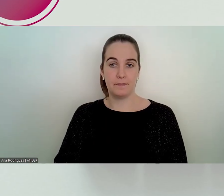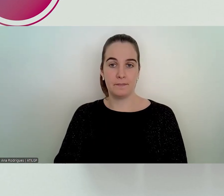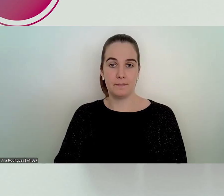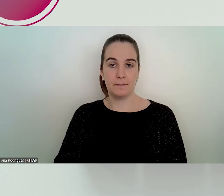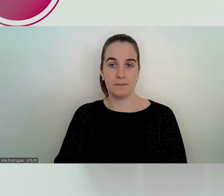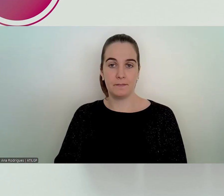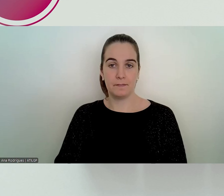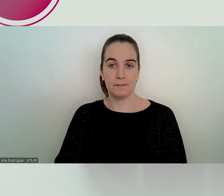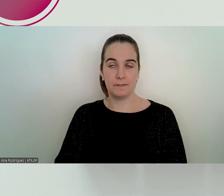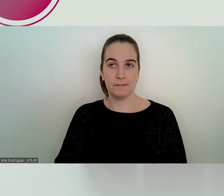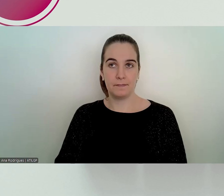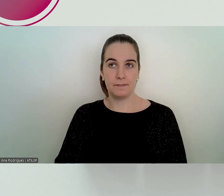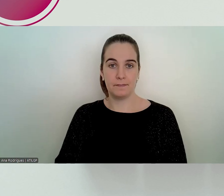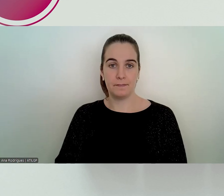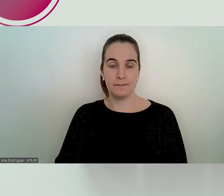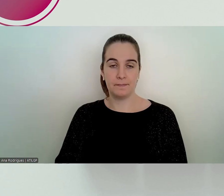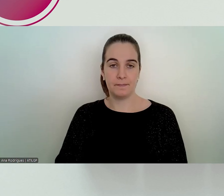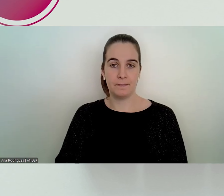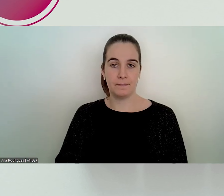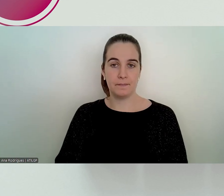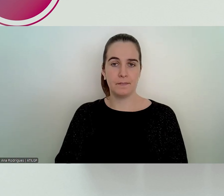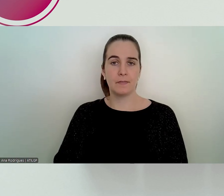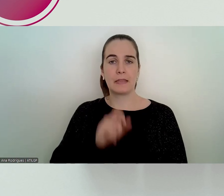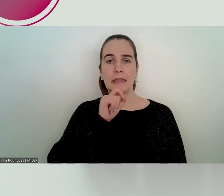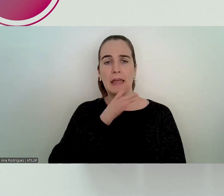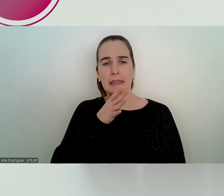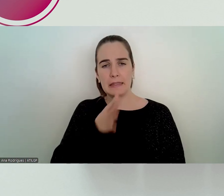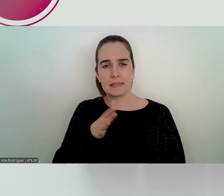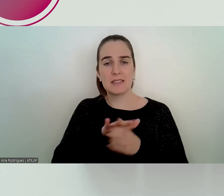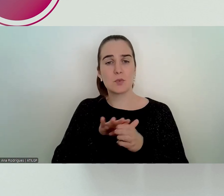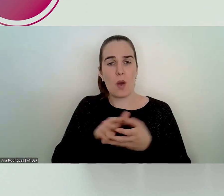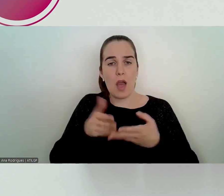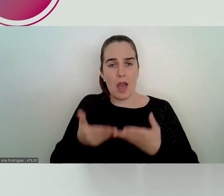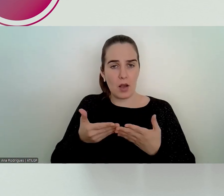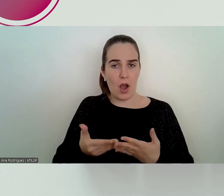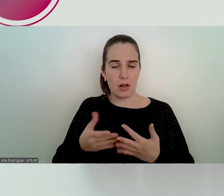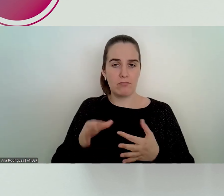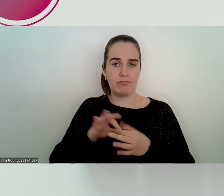poderia fazer, por favor, um ponto de situação sobre a